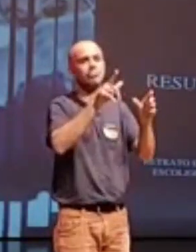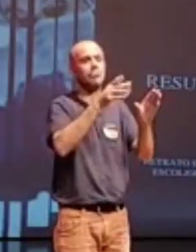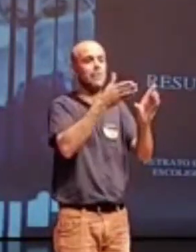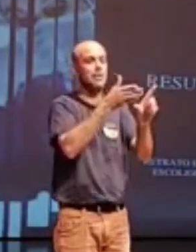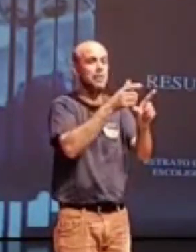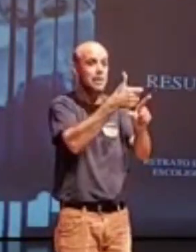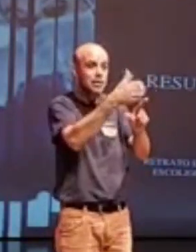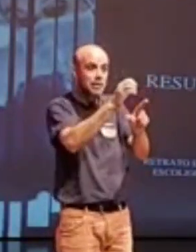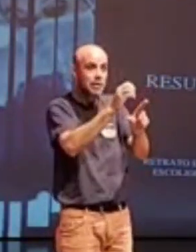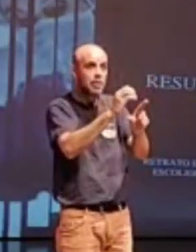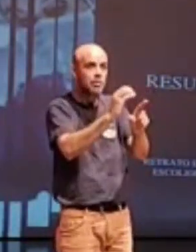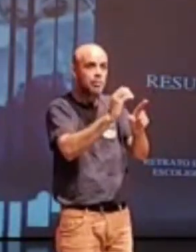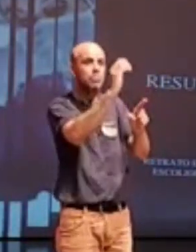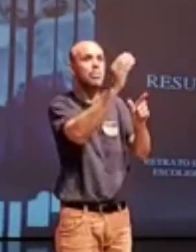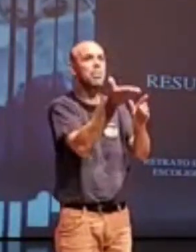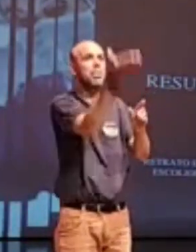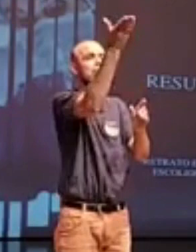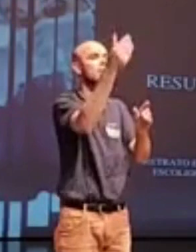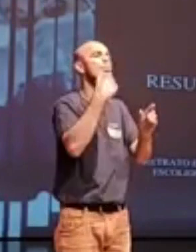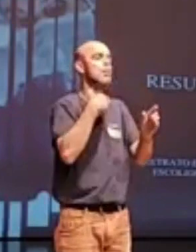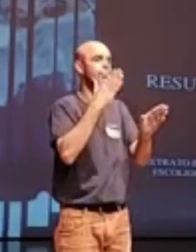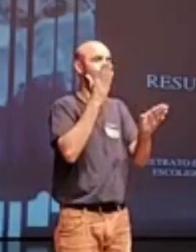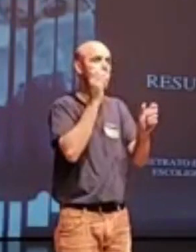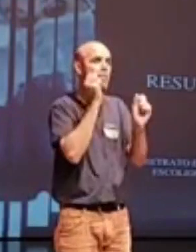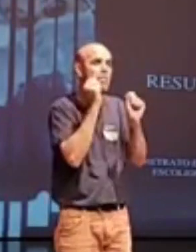graus. Tá? O que